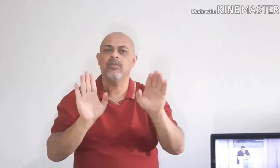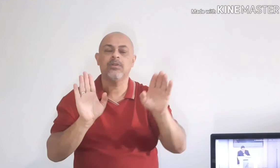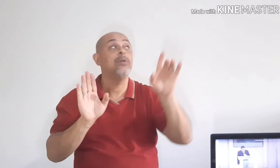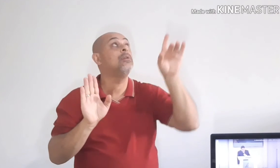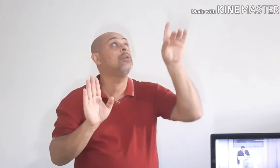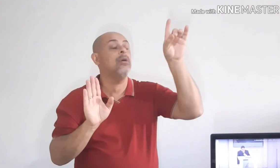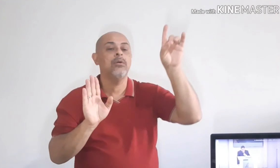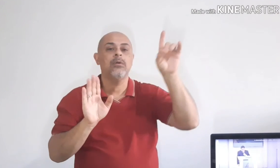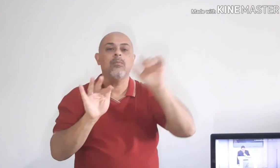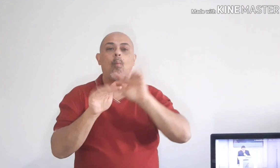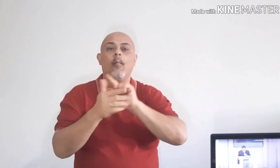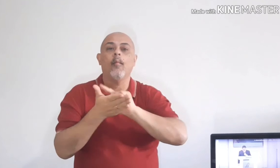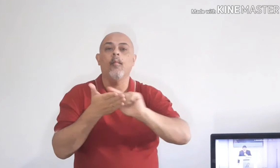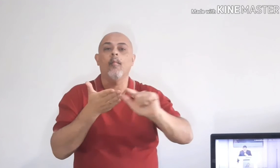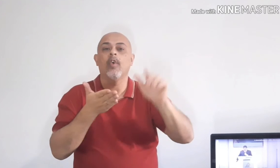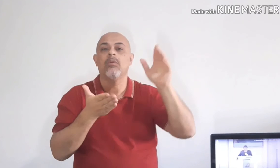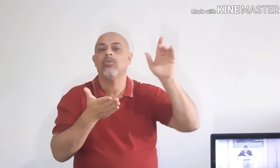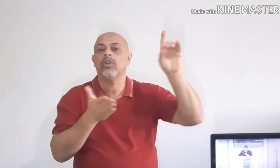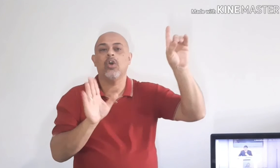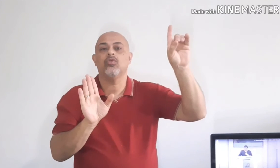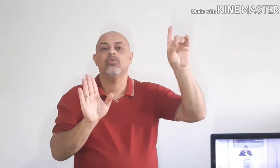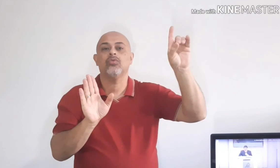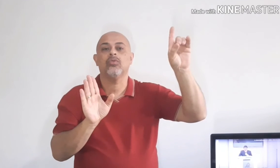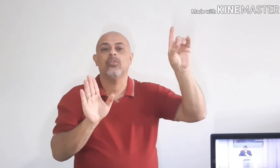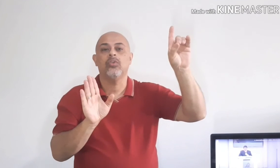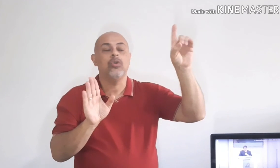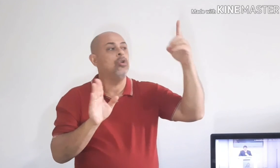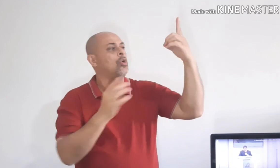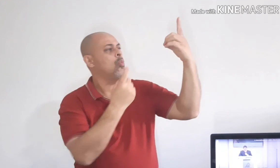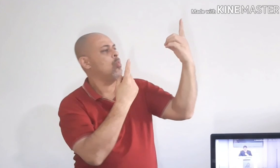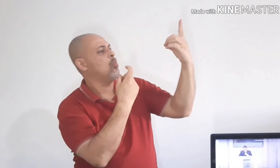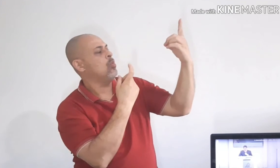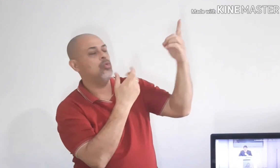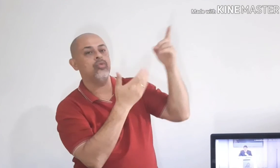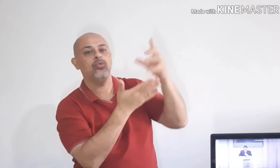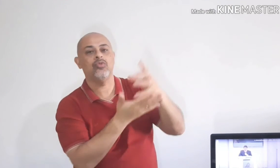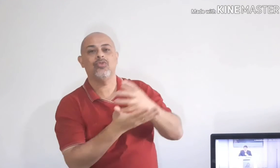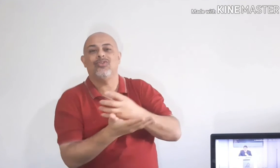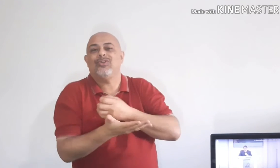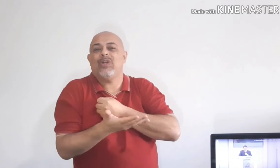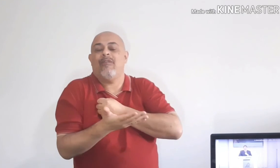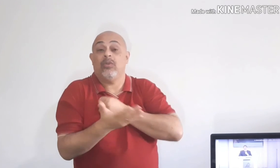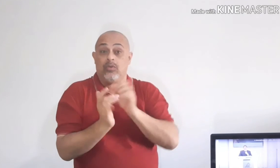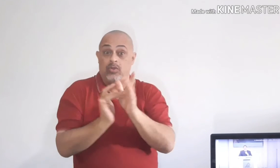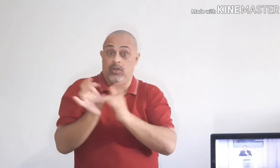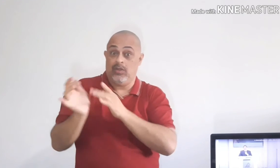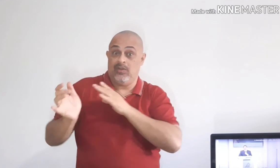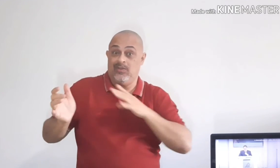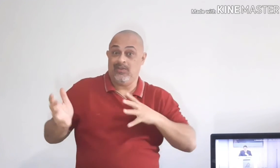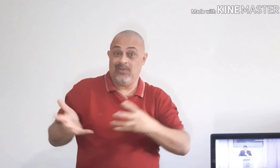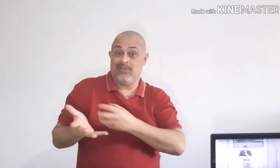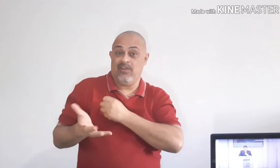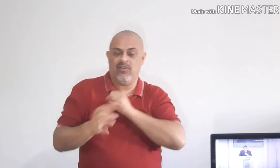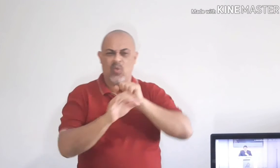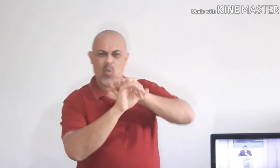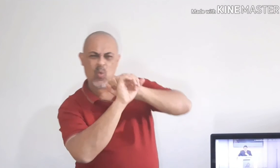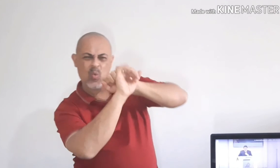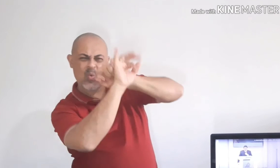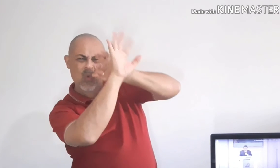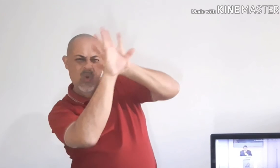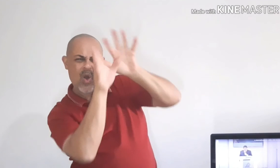glória. Ao único Deus, nosso Salvador, mediante Jesus Cristo, Senhor nosso, glória e